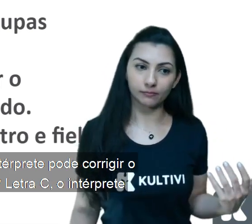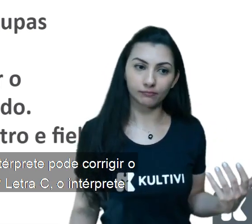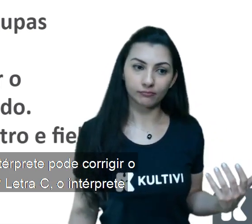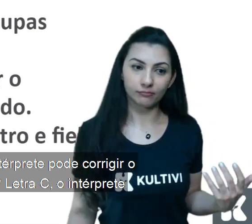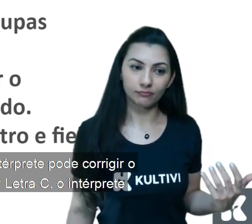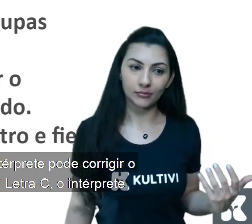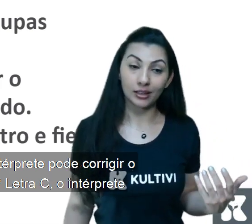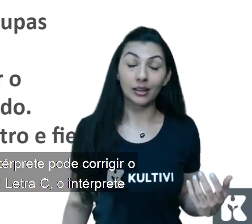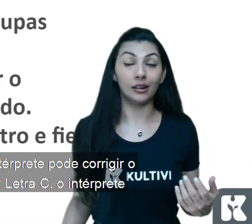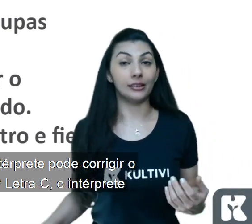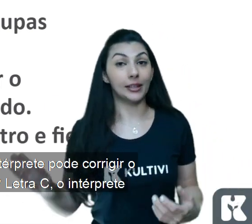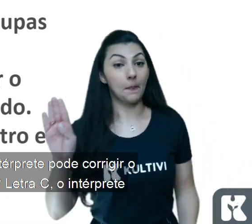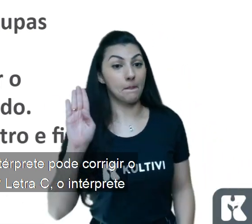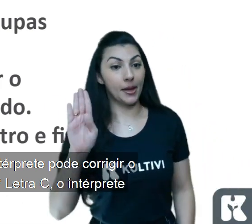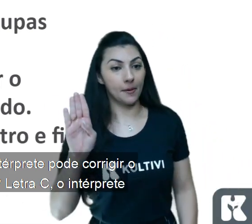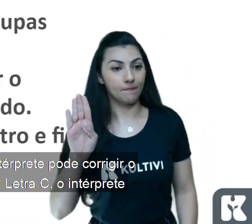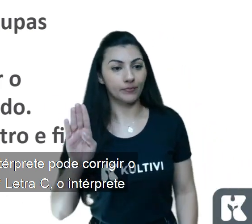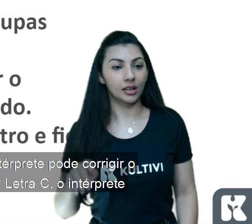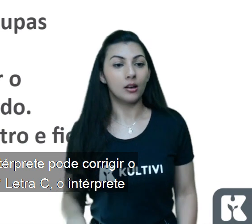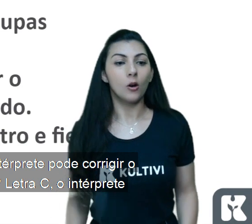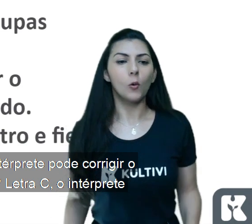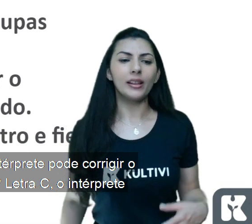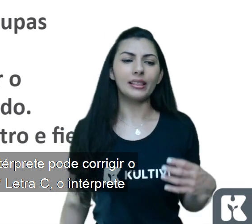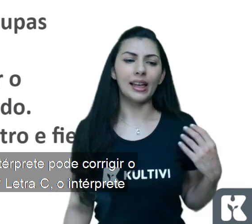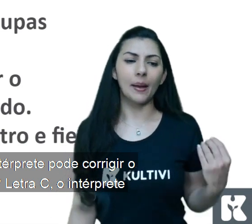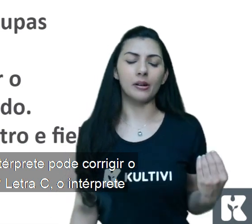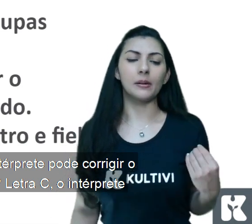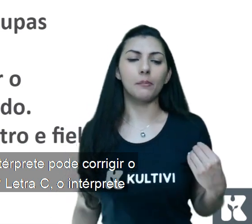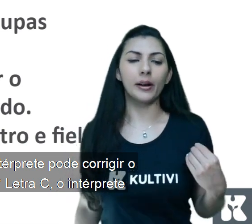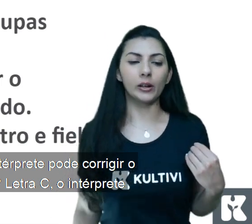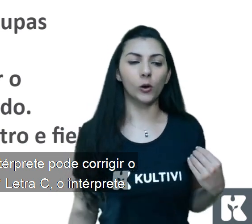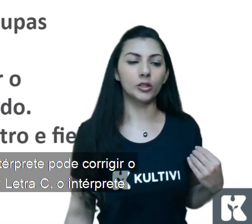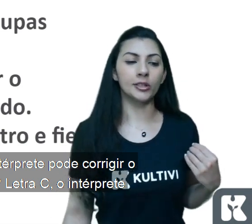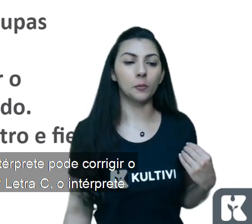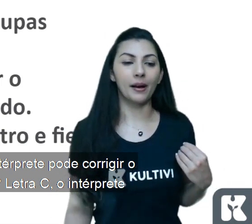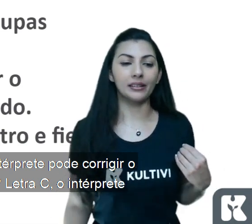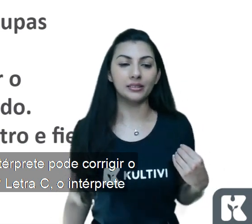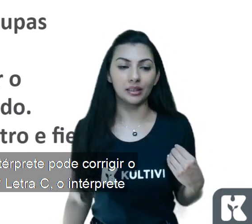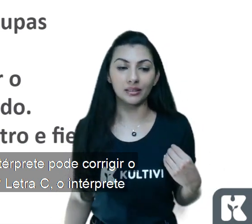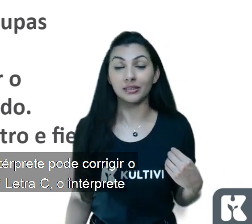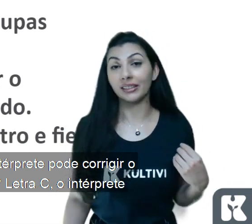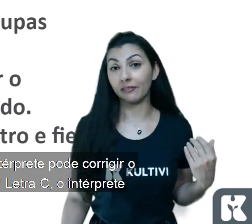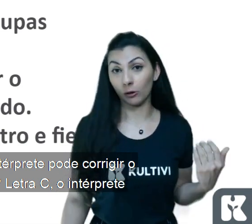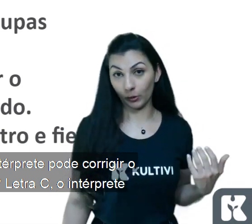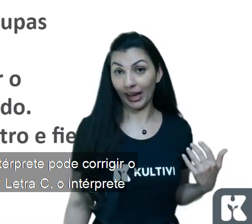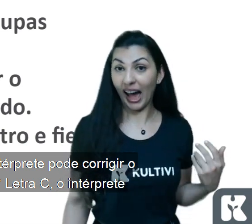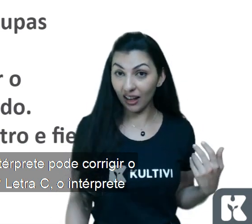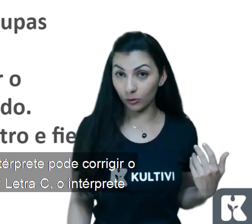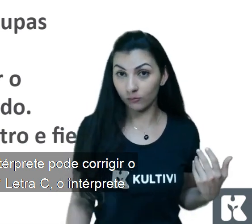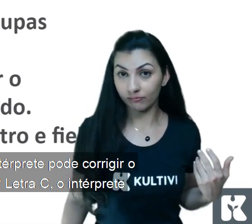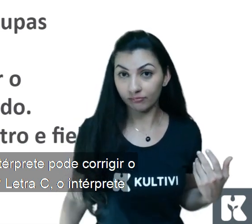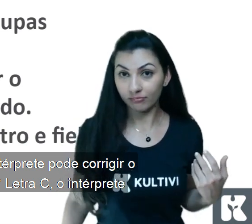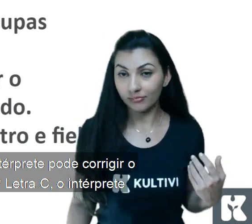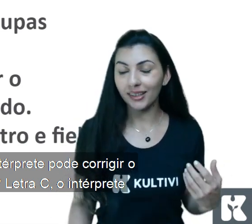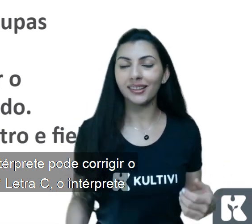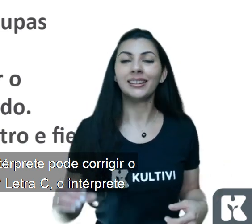chamativas? Letra B. O intérprete pode corrigir o palestrante se ele falou